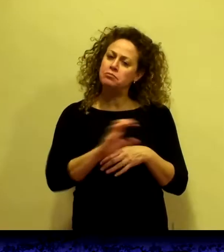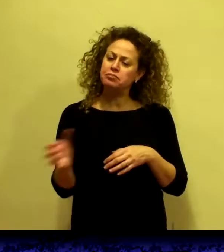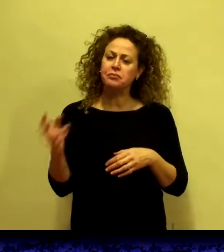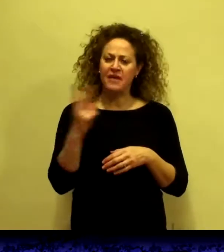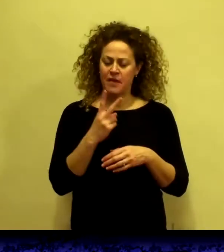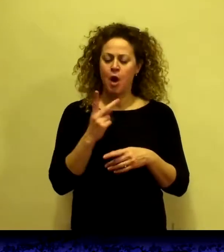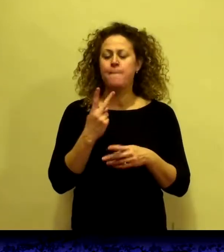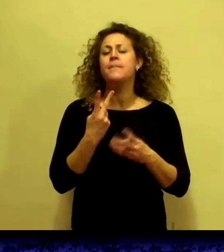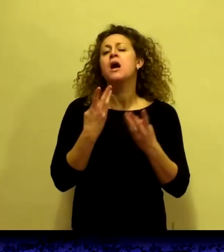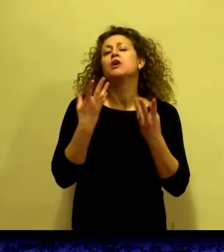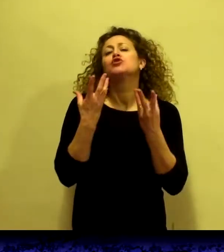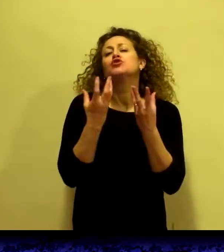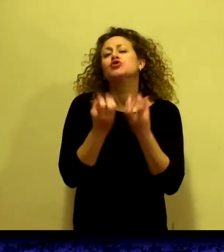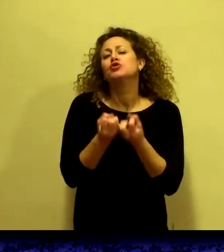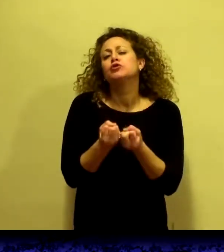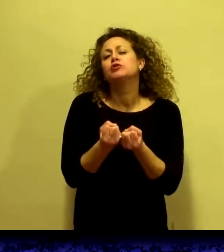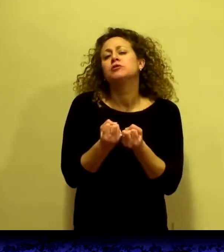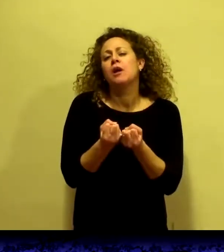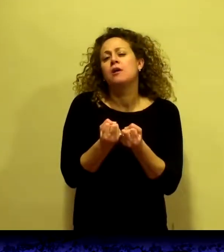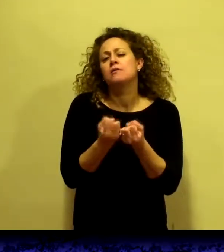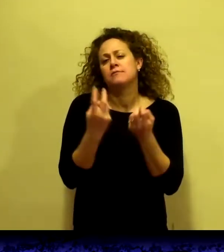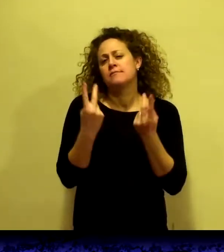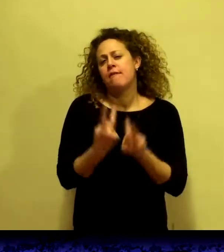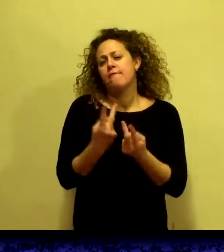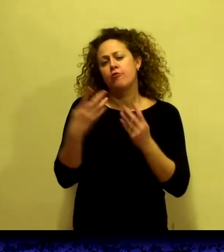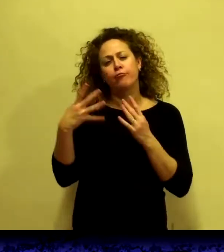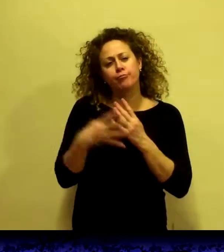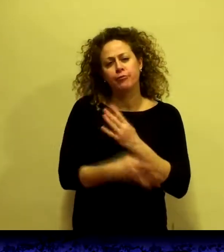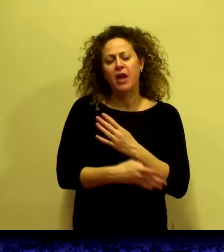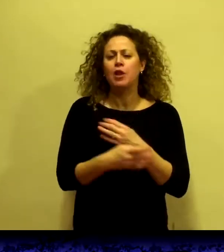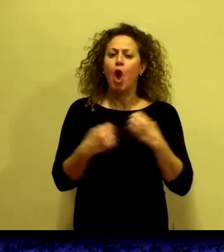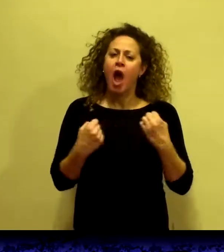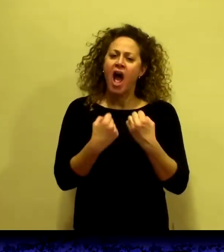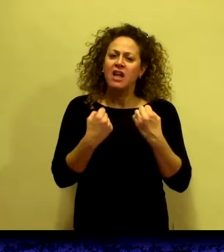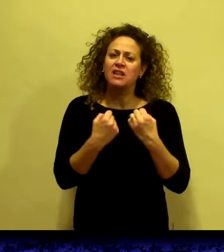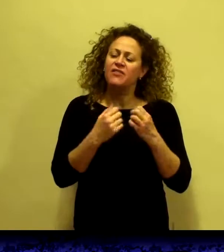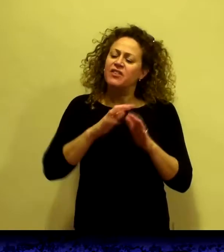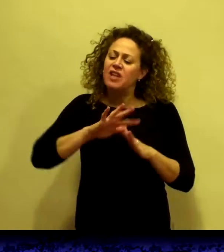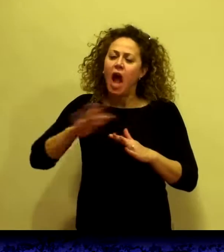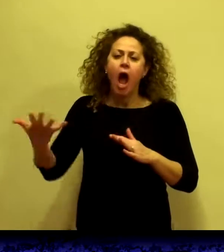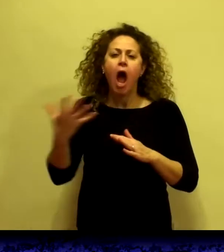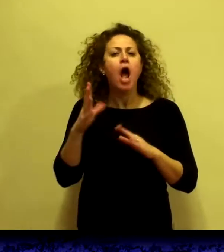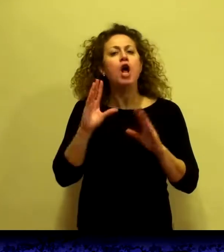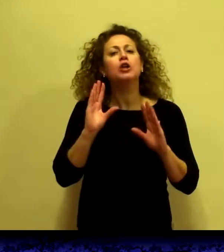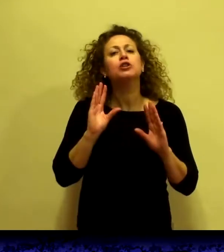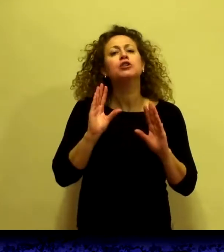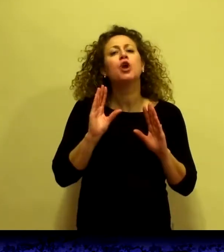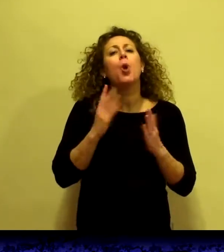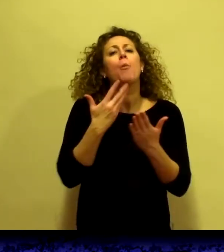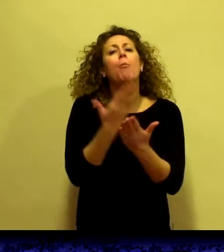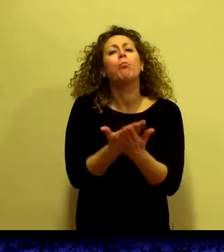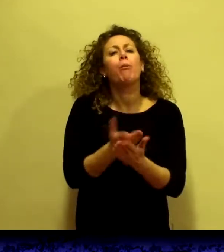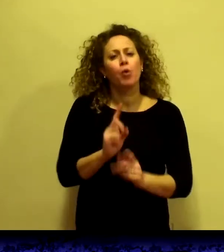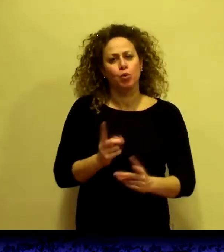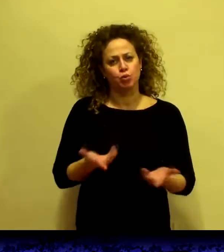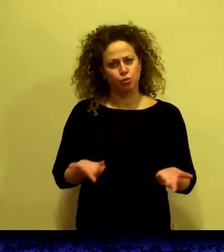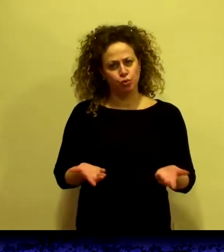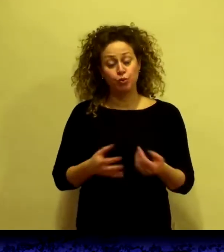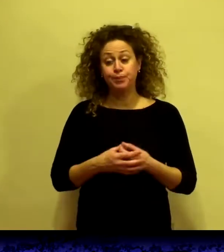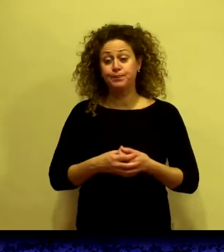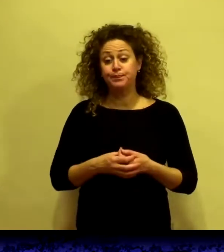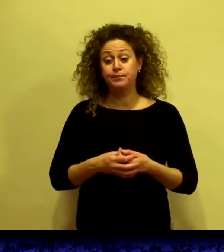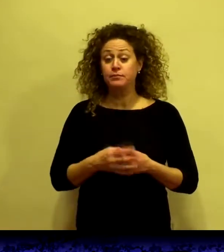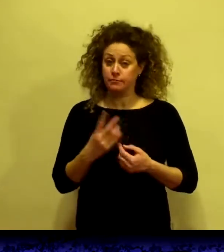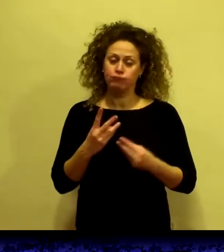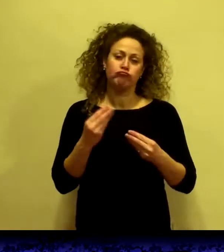in sostanza, quali altre attività vengono proposte? Ok. Ma allora, gioco e studio